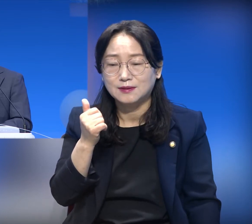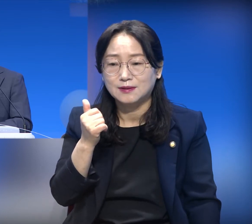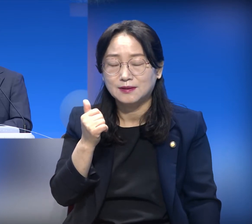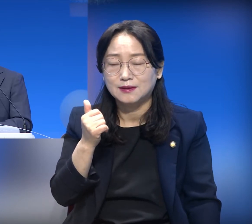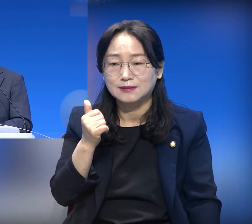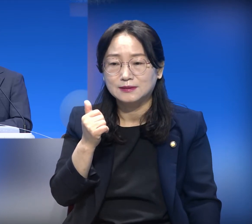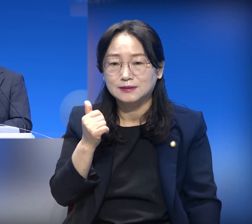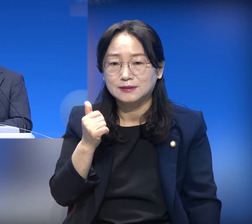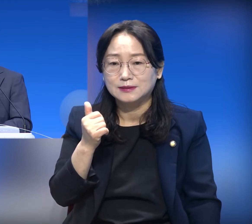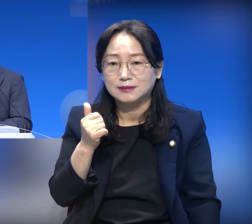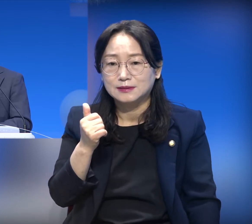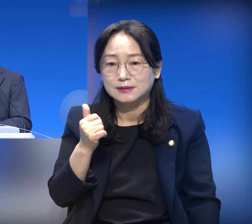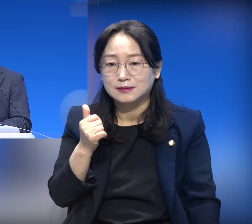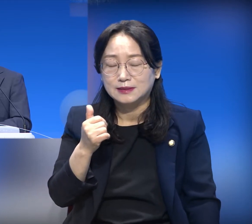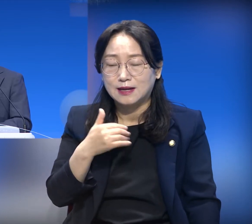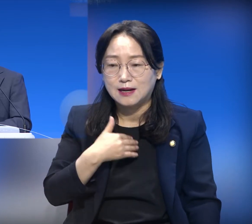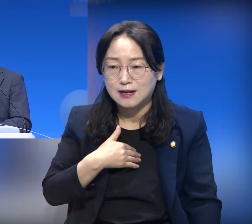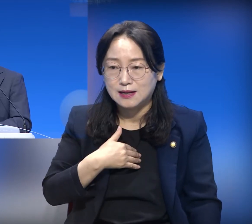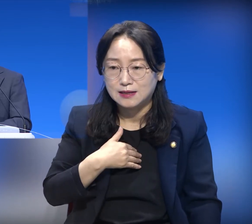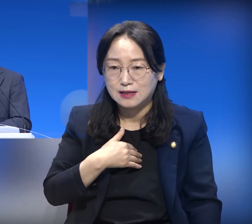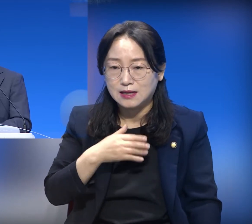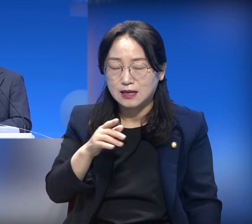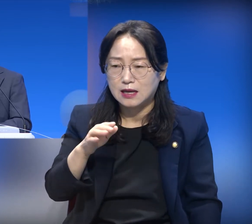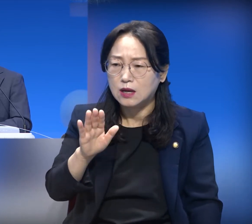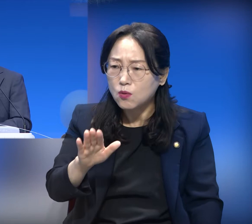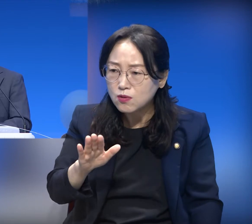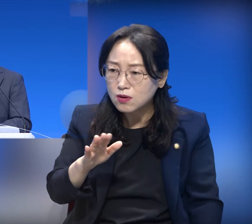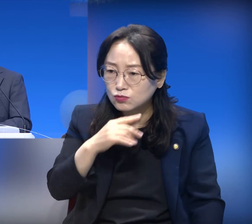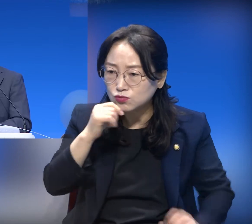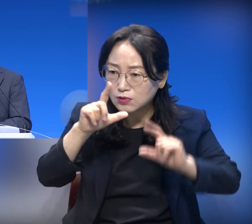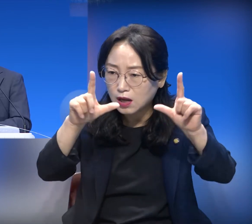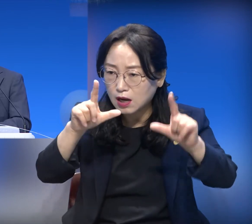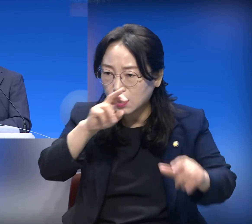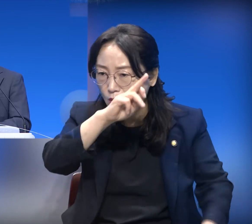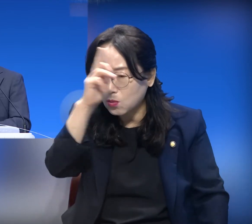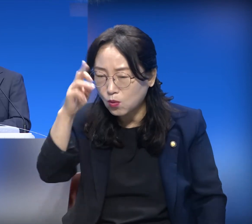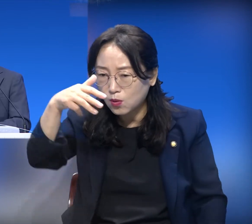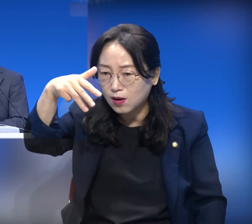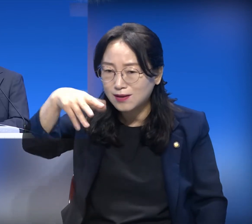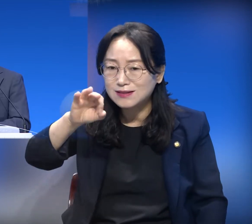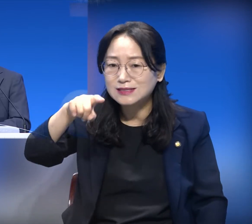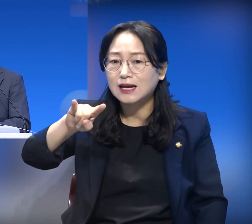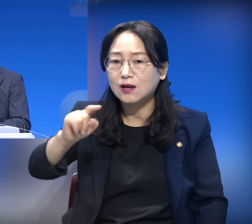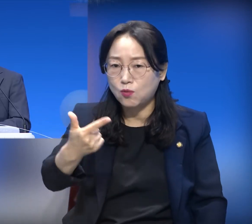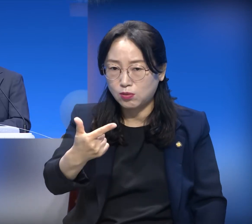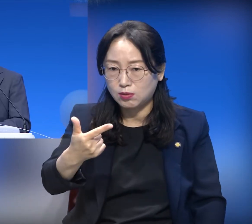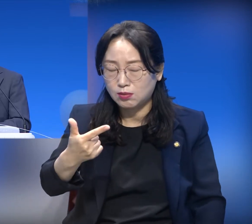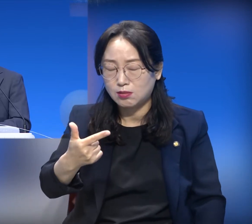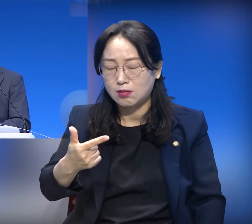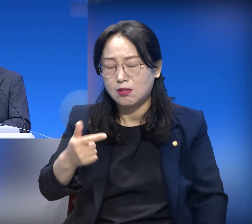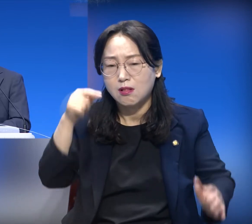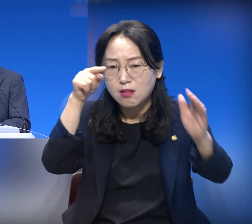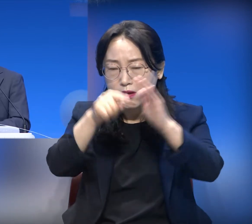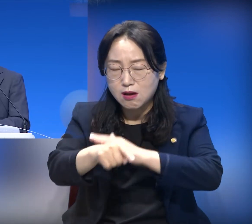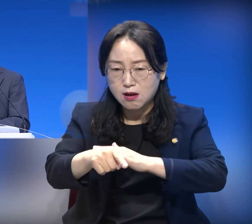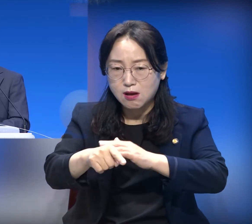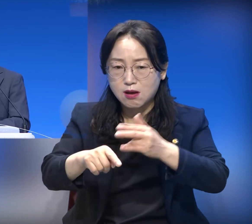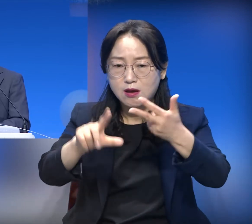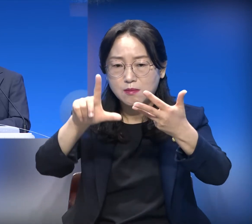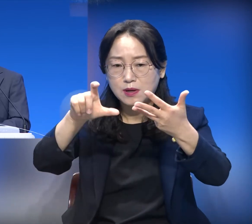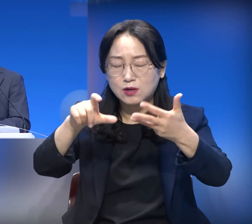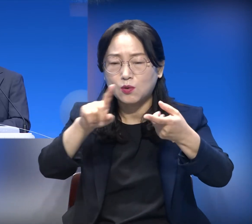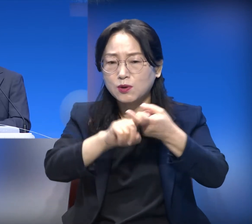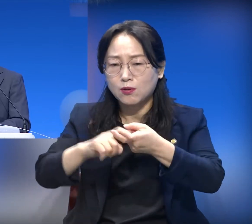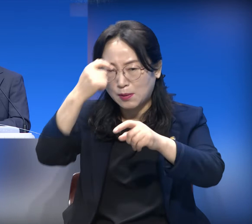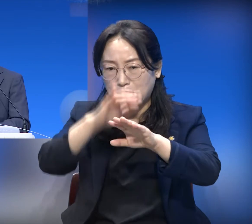주일날 오후에 바로 창원에 내려가서 8.15 연합 집회를 드리고